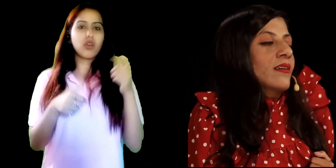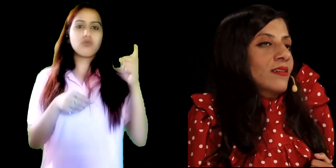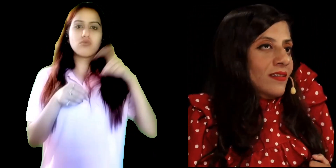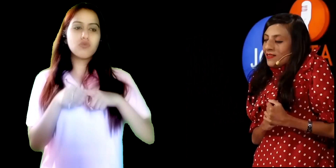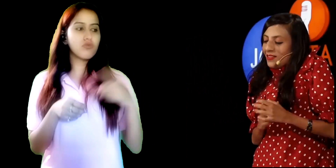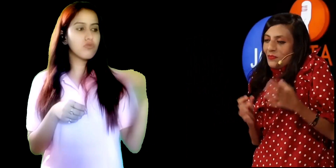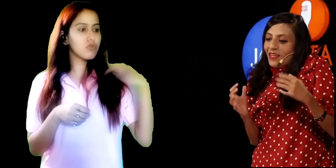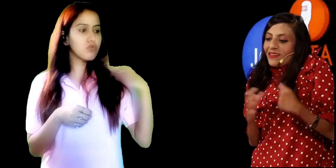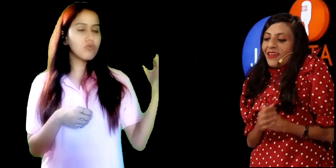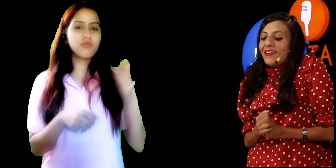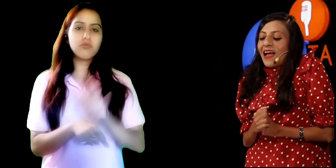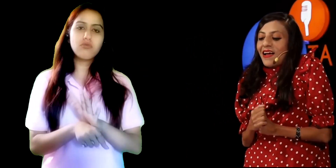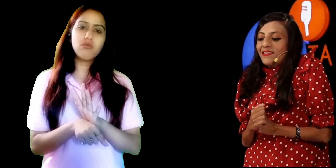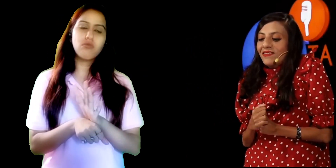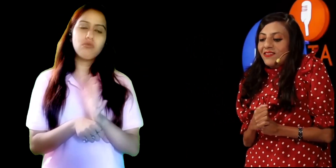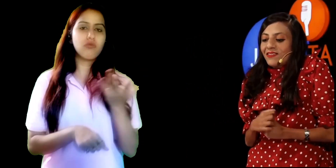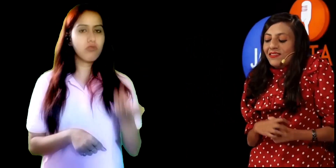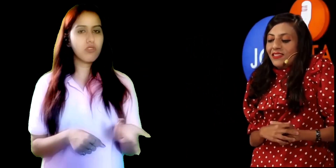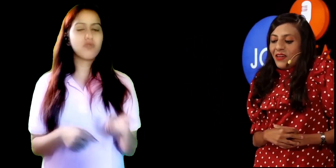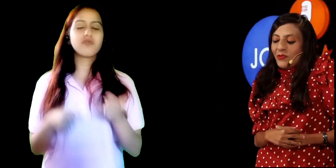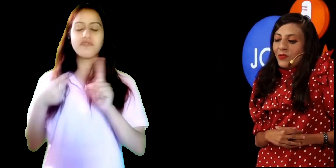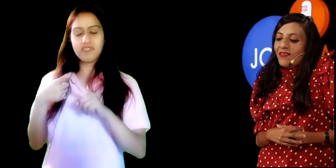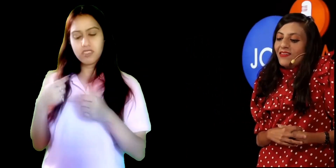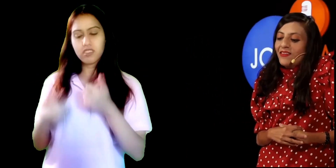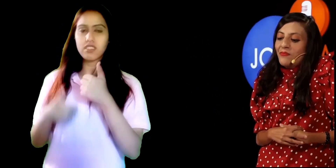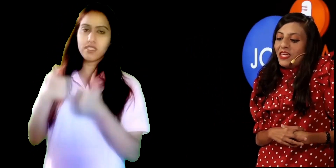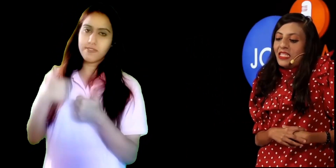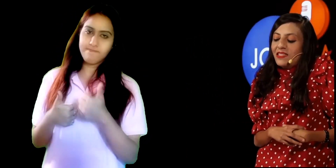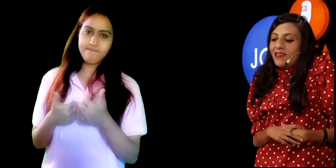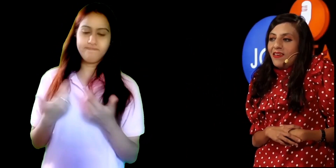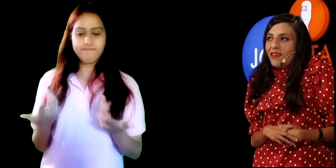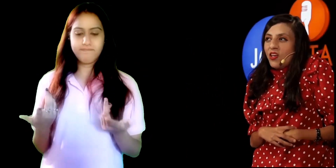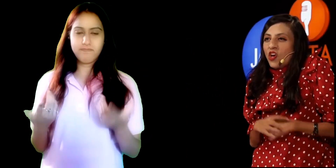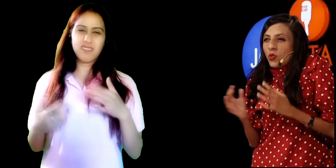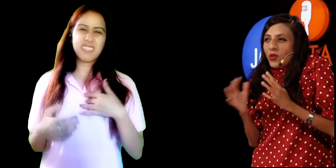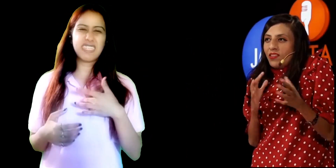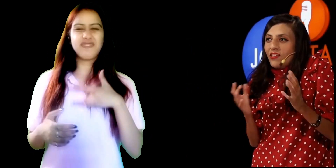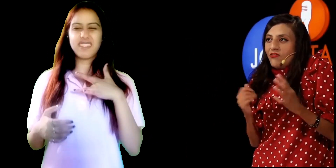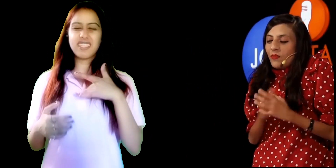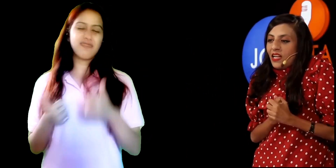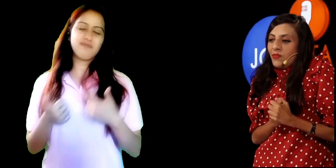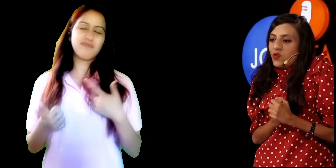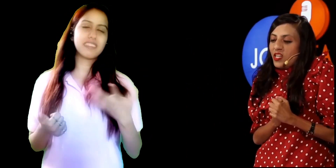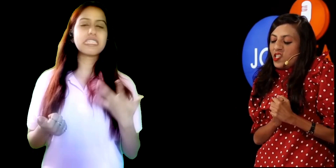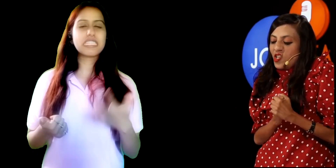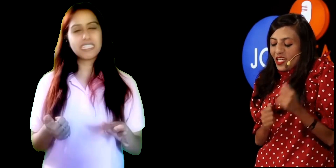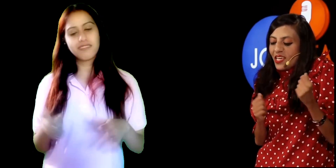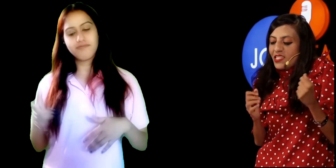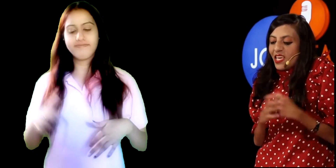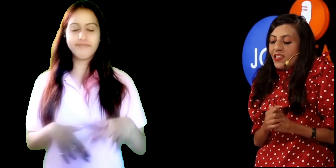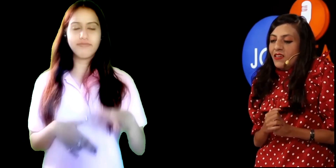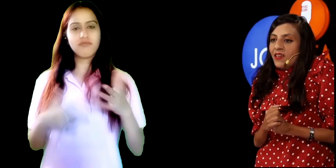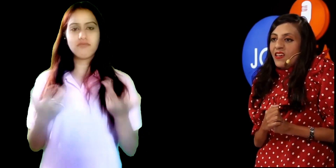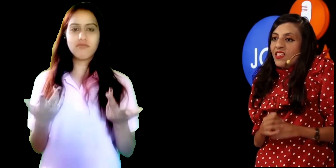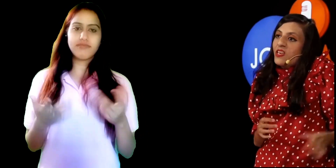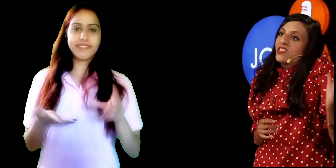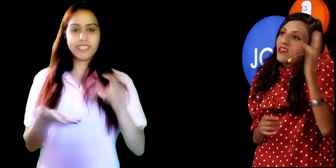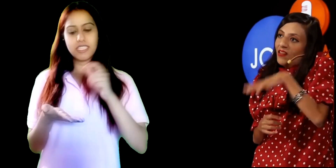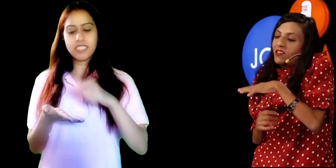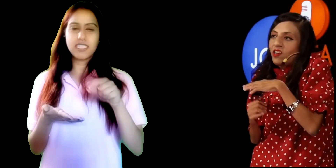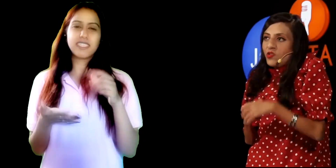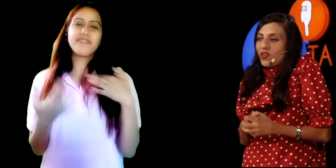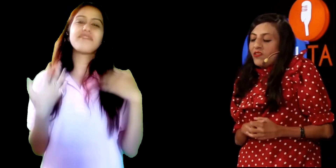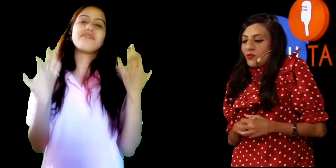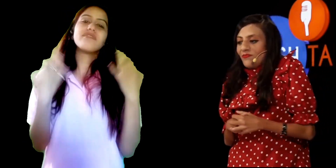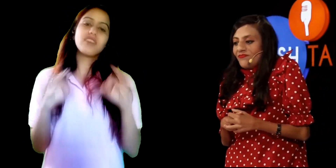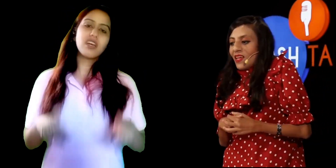आएगी, तब भी नहीं आई। एंड ये हुआ कि मेंस से 2 या 3 हफ्ते पहले मुझे एक चिट्ठी आई सेइंग कि मेंस